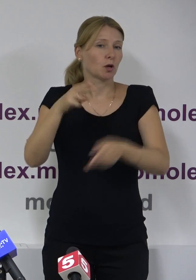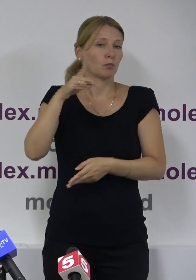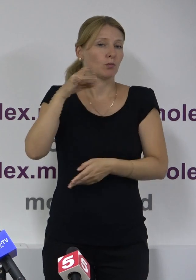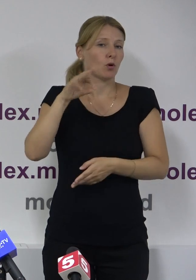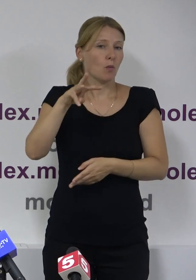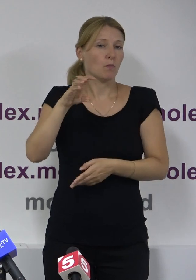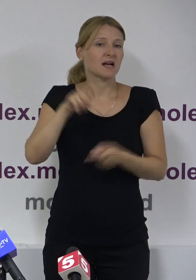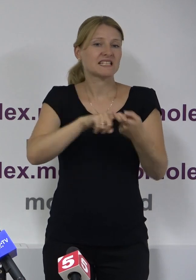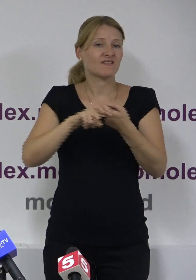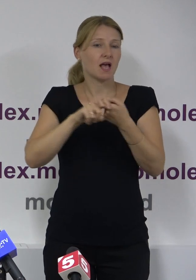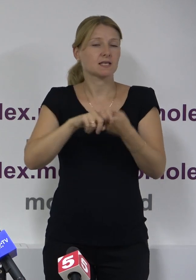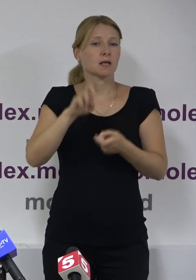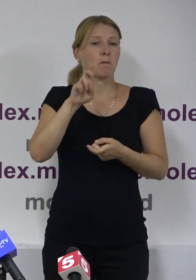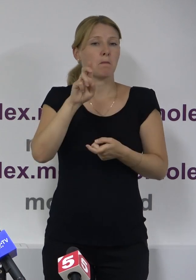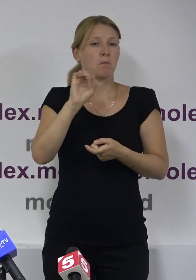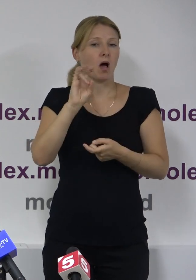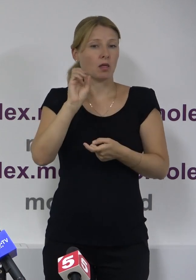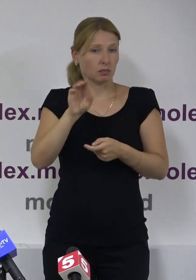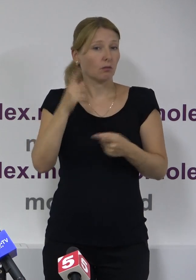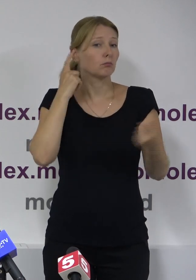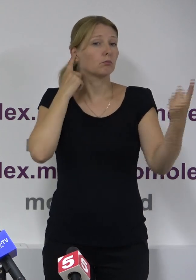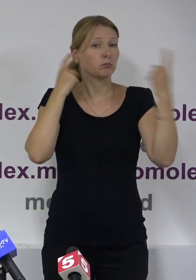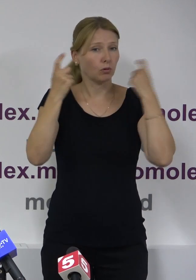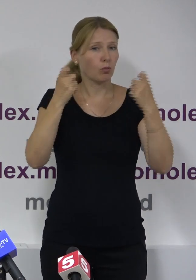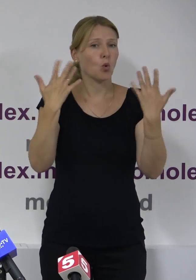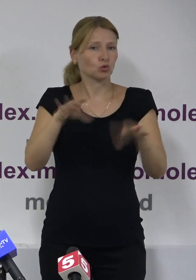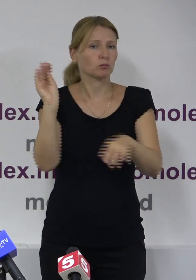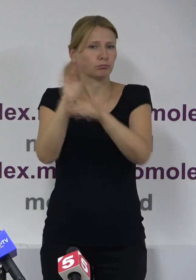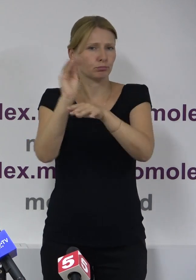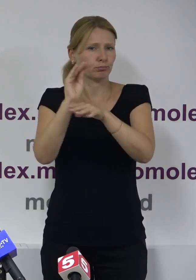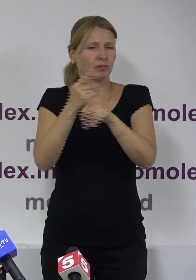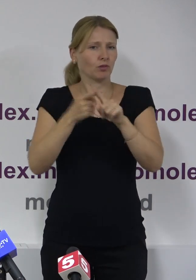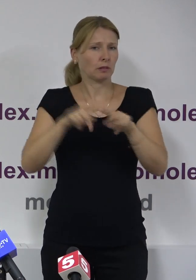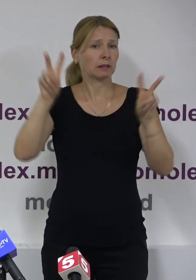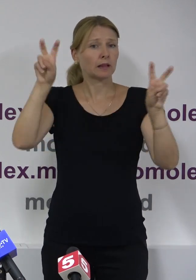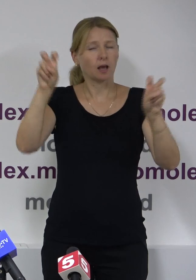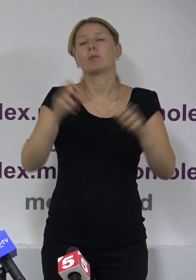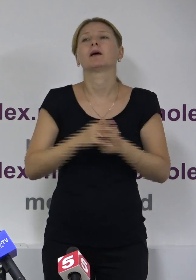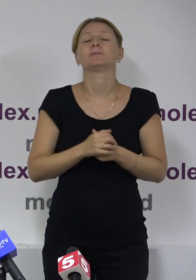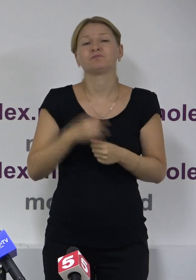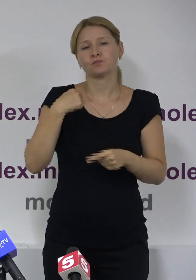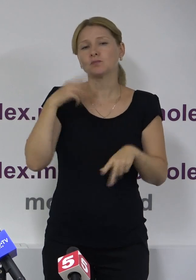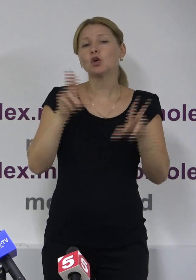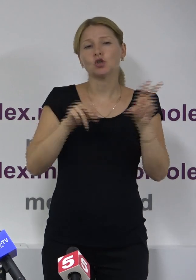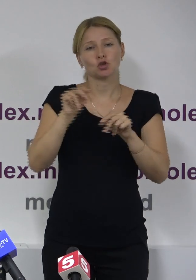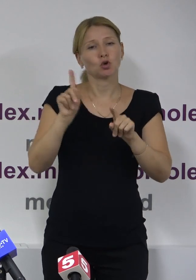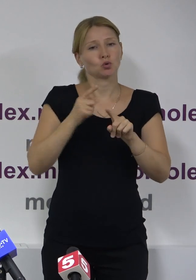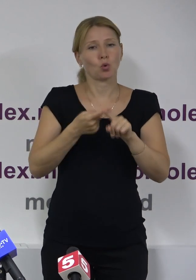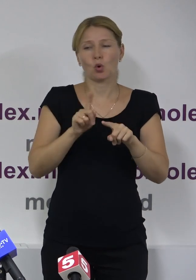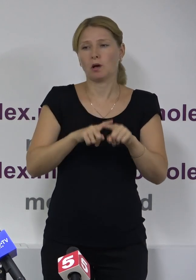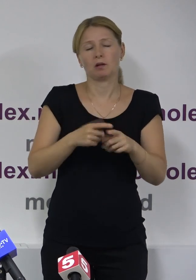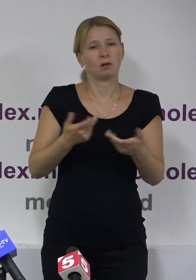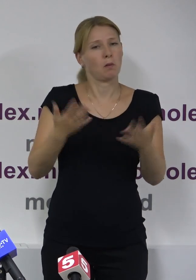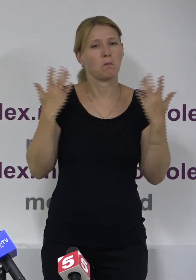Promsviazbank. După cum cunoașteți, în spațiu public s-a comunicat deja mult despre acest subiect. Considerăm că este o ingerință